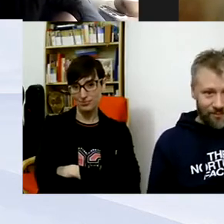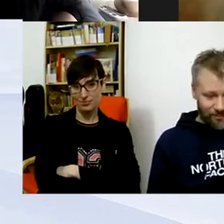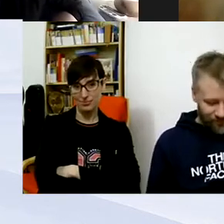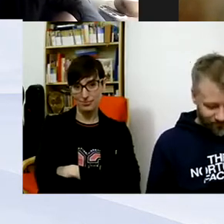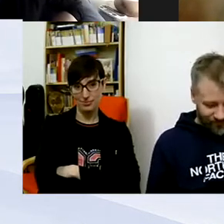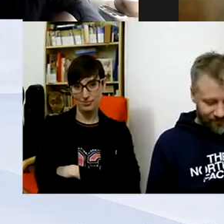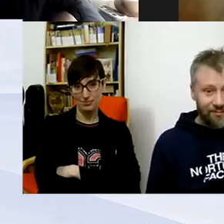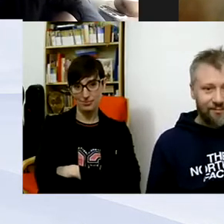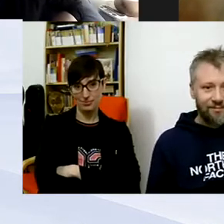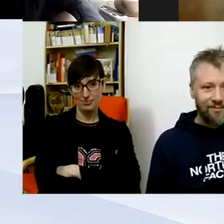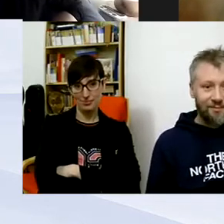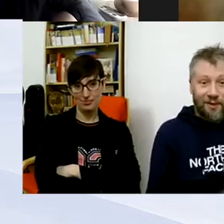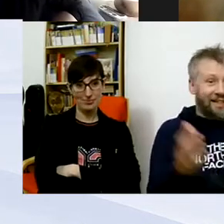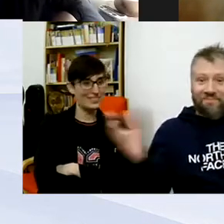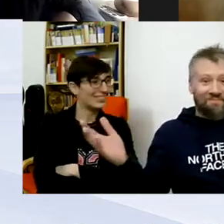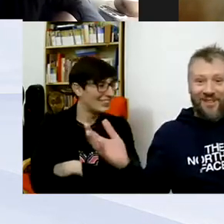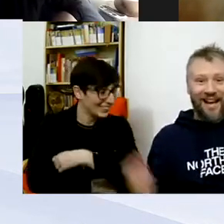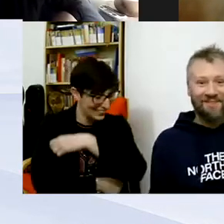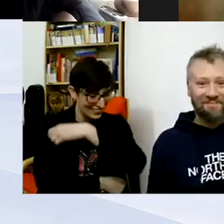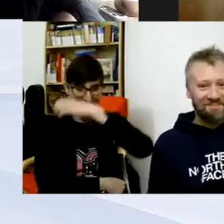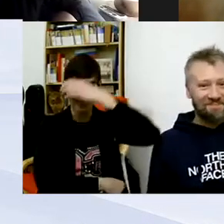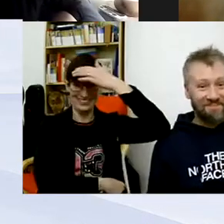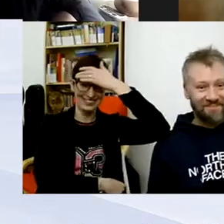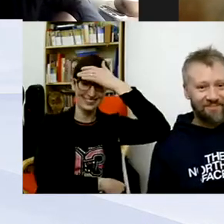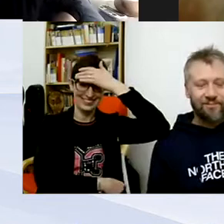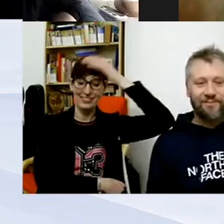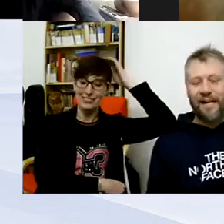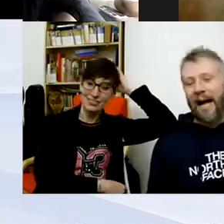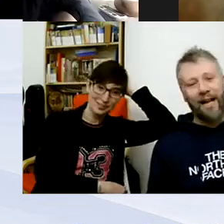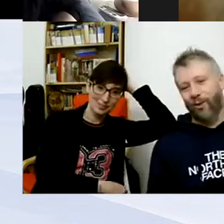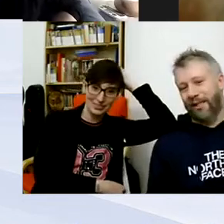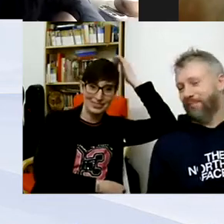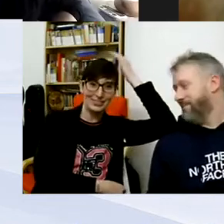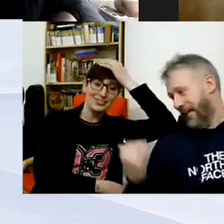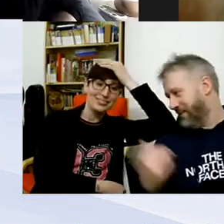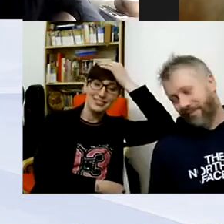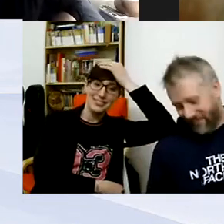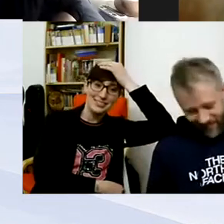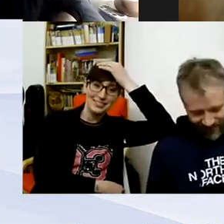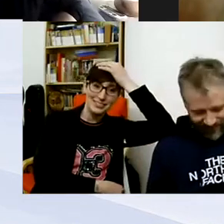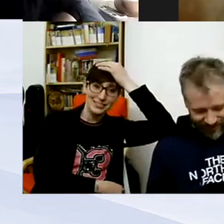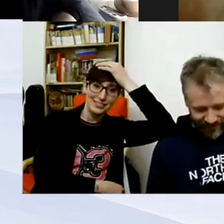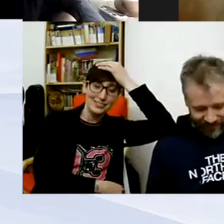stato esaudito in un attimo proprio. Altri desideri, Veronica. Il tuo desiderio vai.